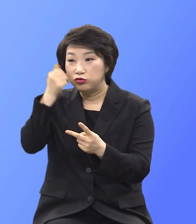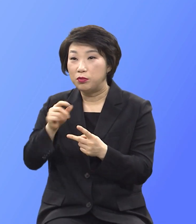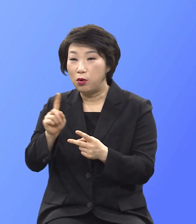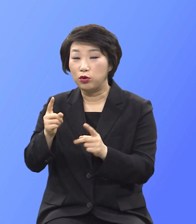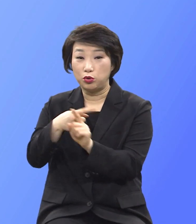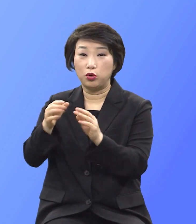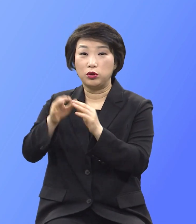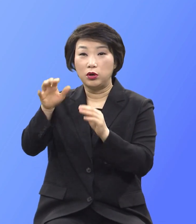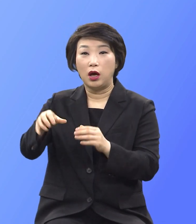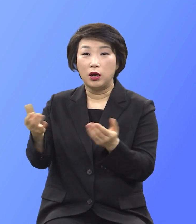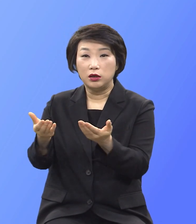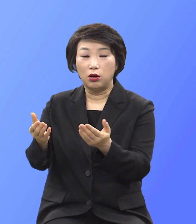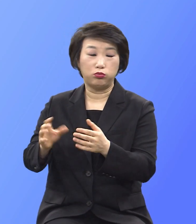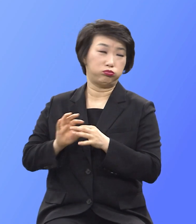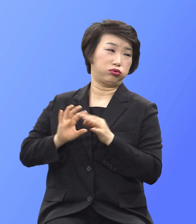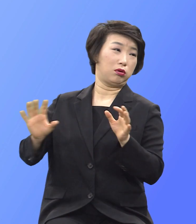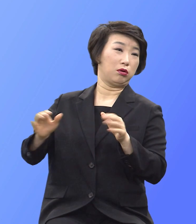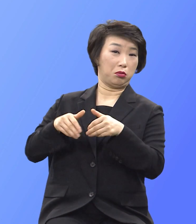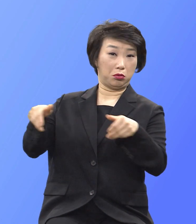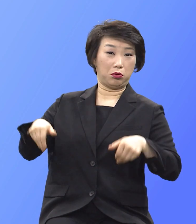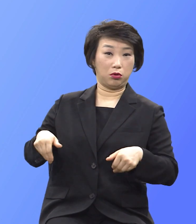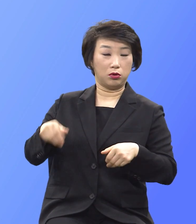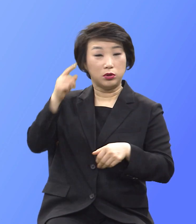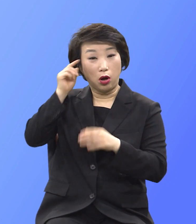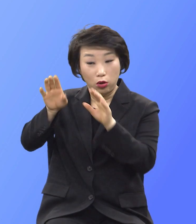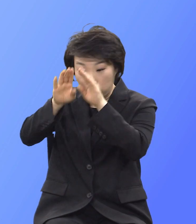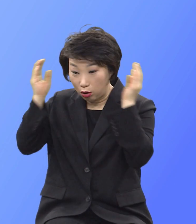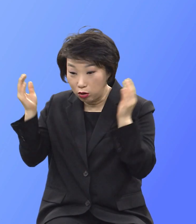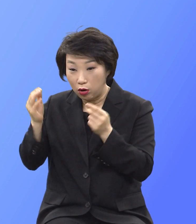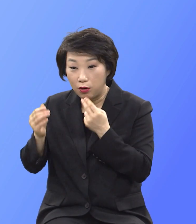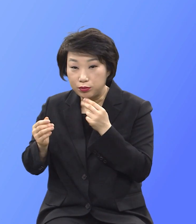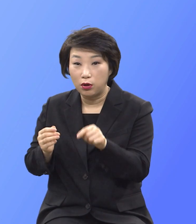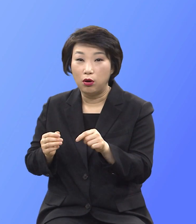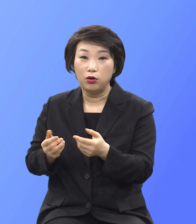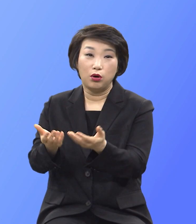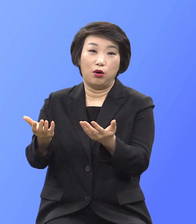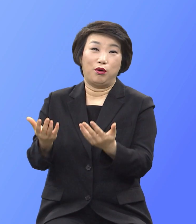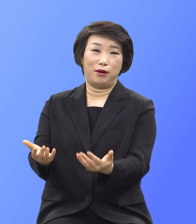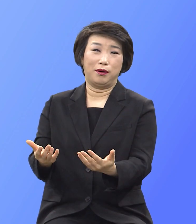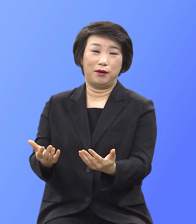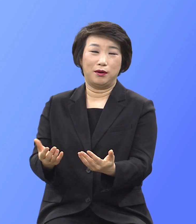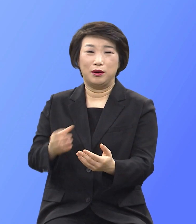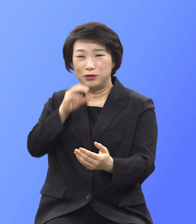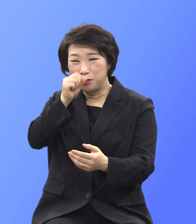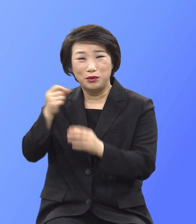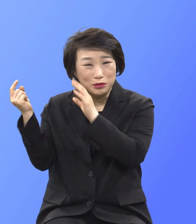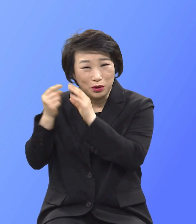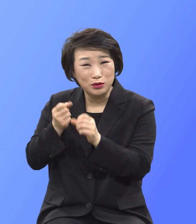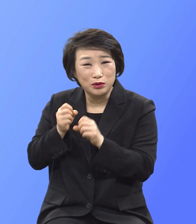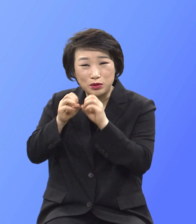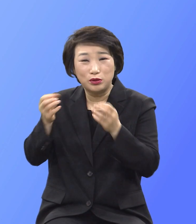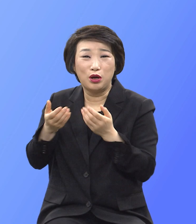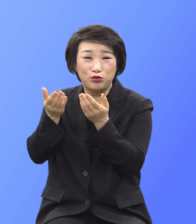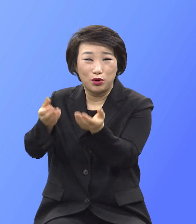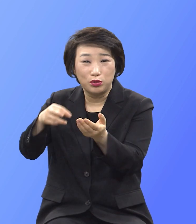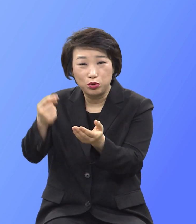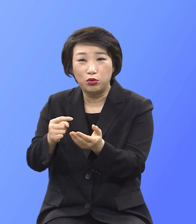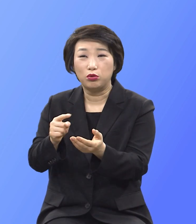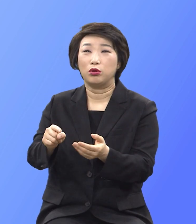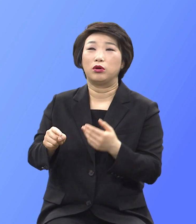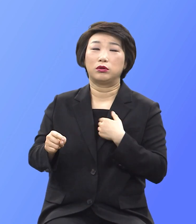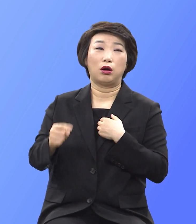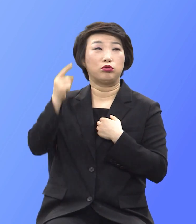전혀 교회 상관없는 사람, 생각이 열리지 않으면 세상 없이 좋은 소식을 전해줘도